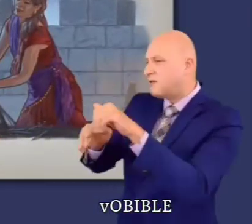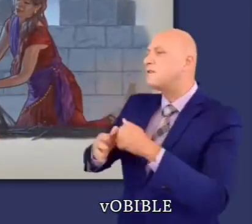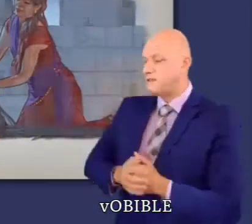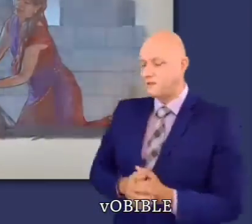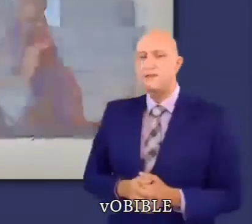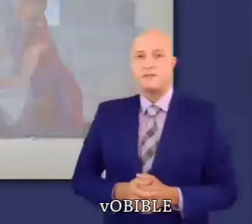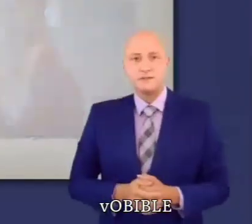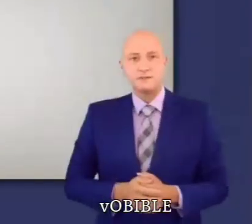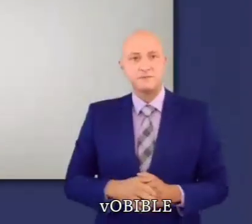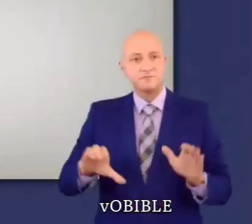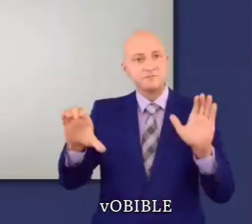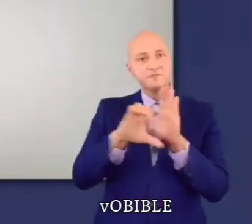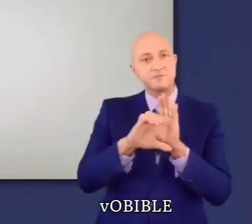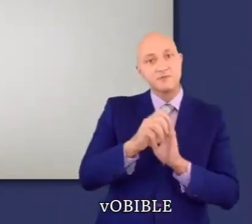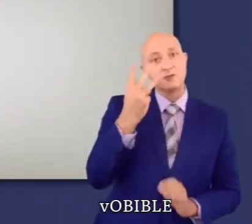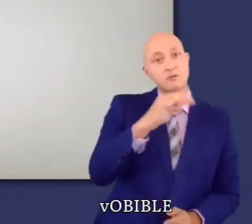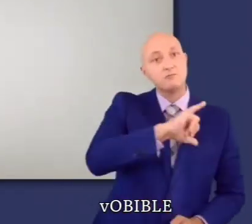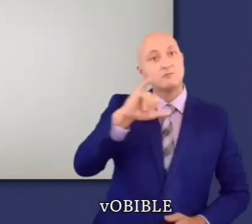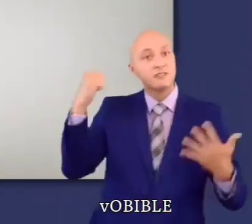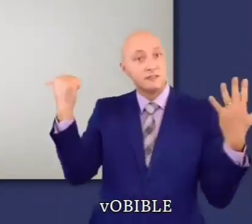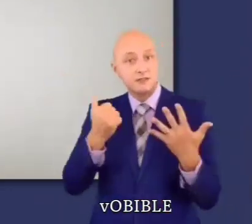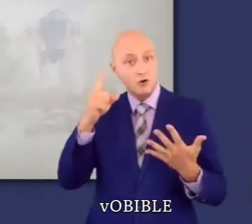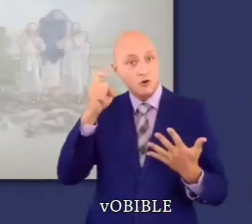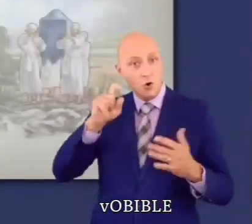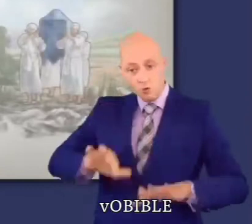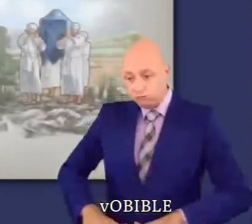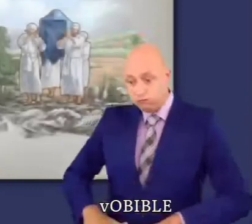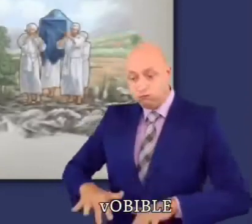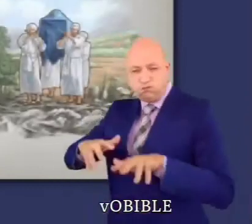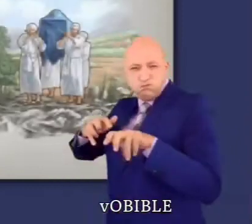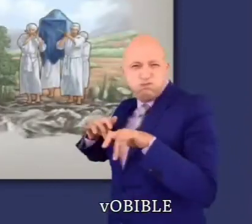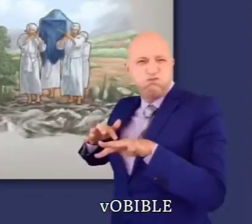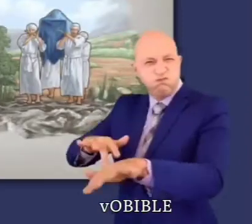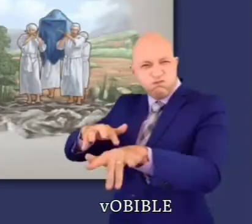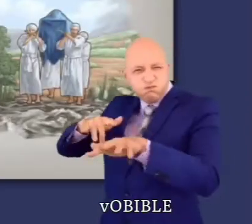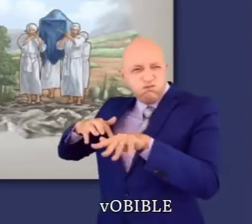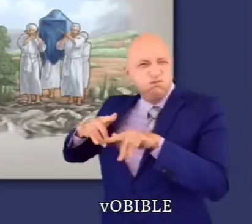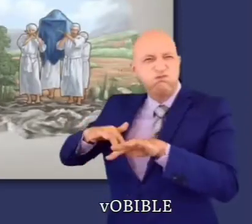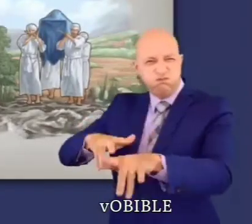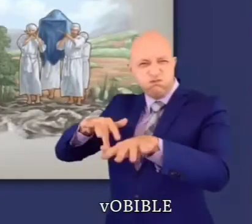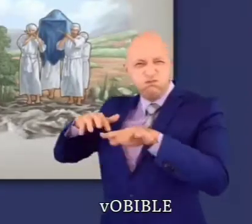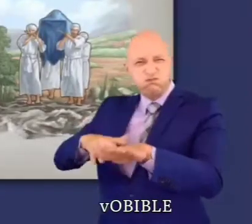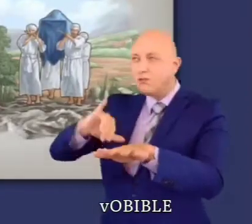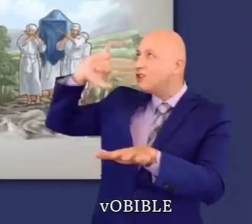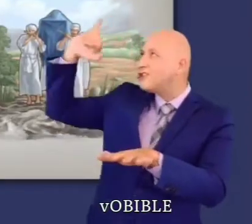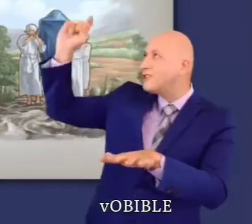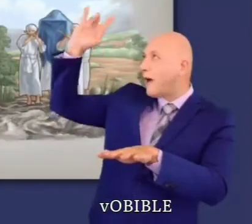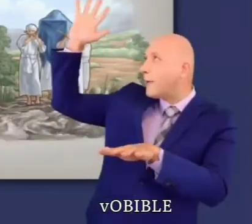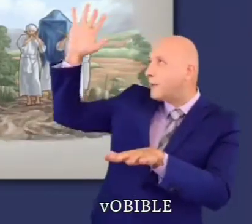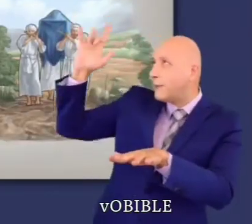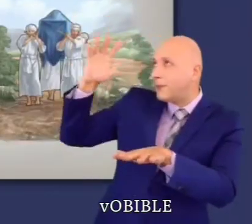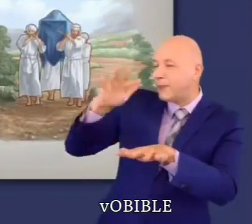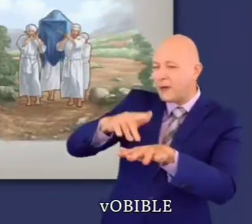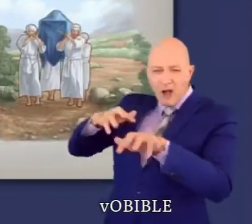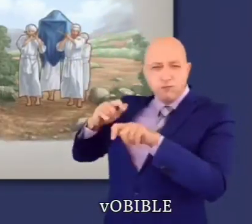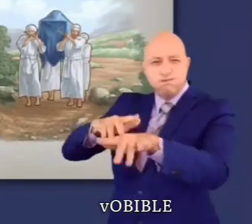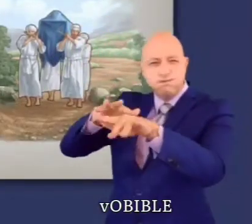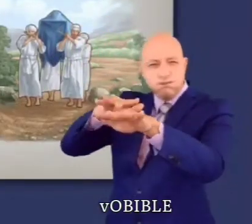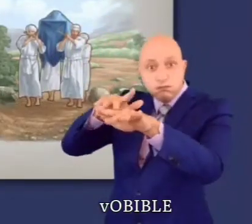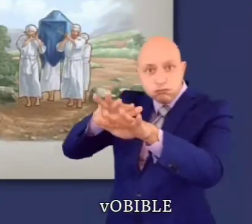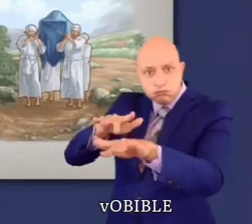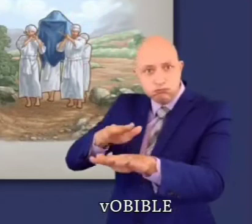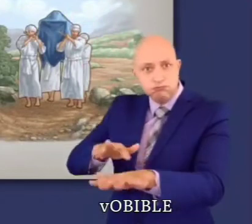Les 2 espions se rendent chez Rahab, une prostituée. Poussée par sa foi en Jéhovah, elle cache ses espions